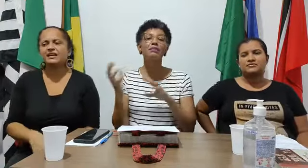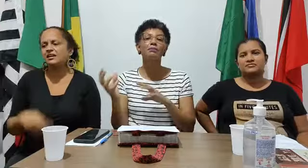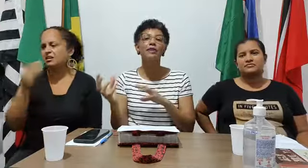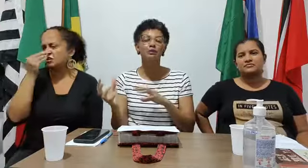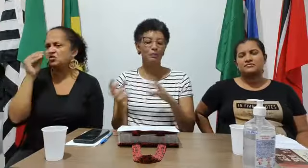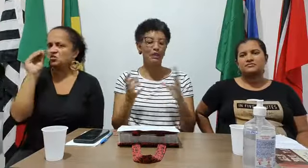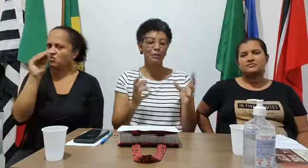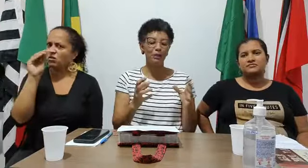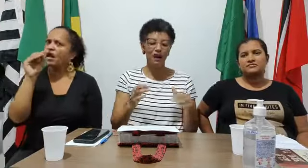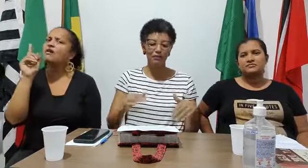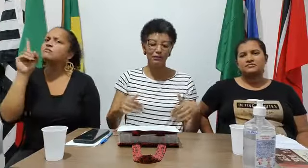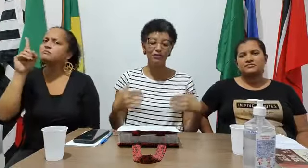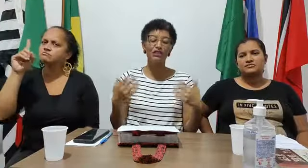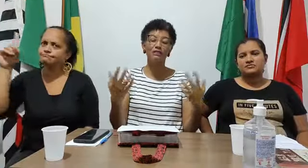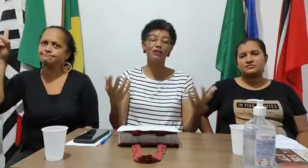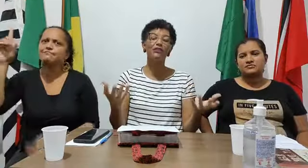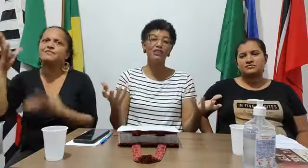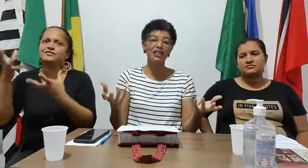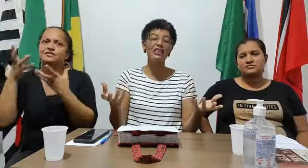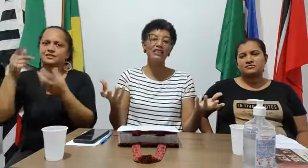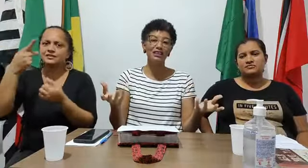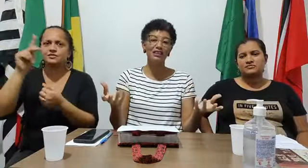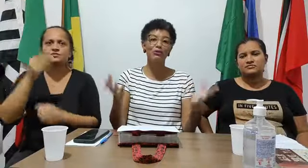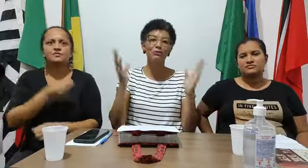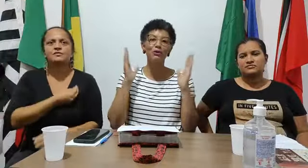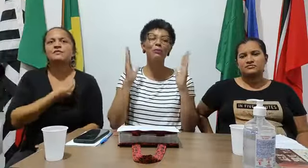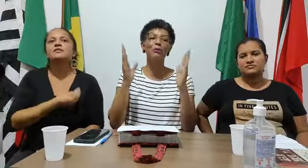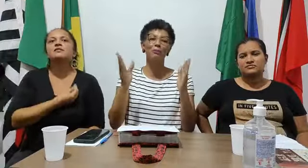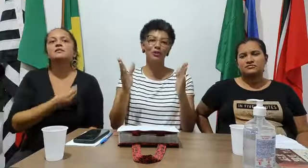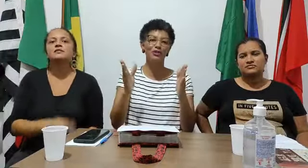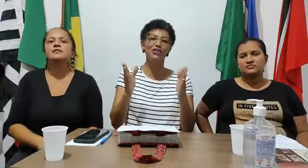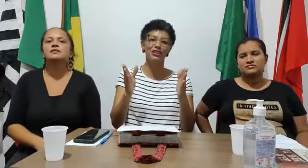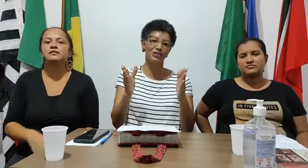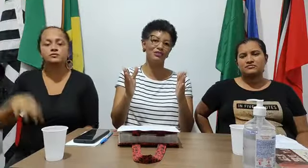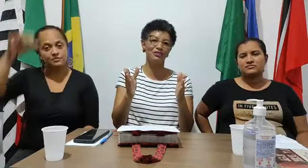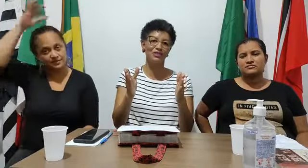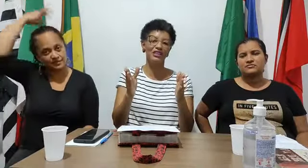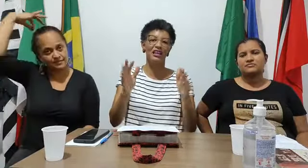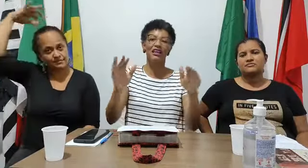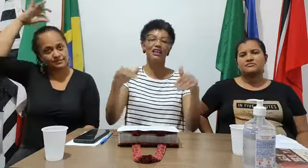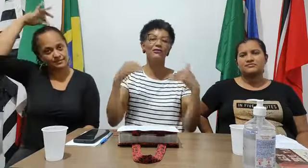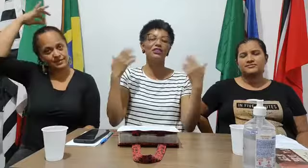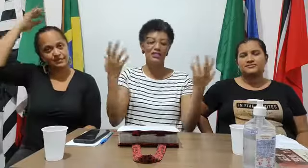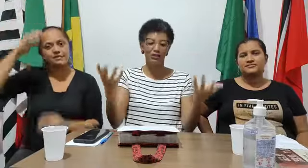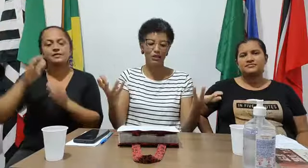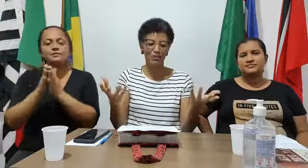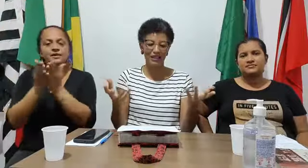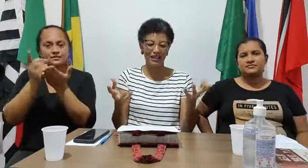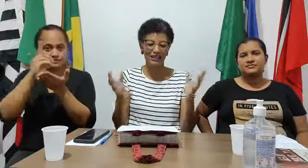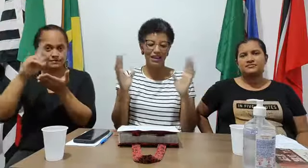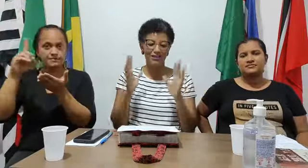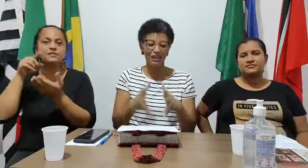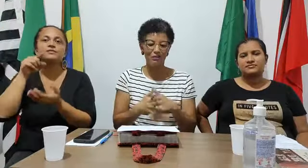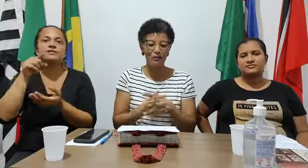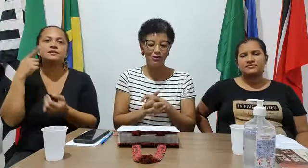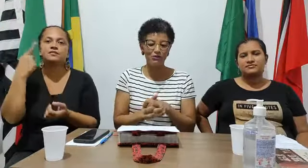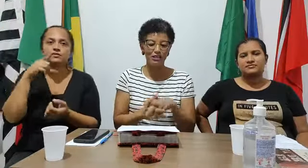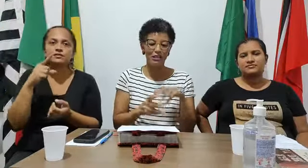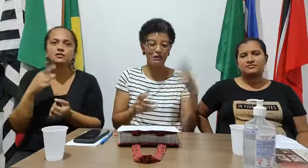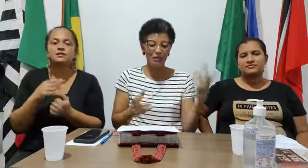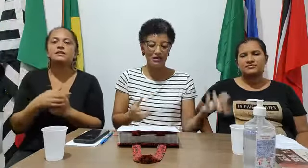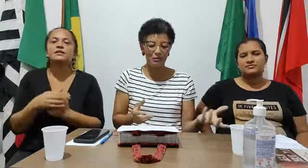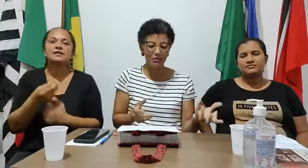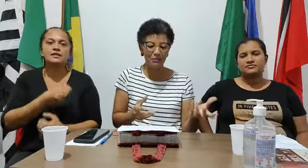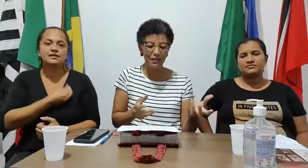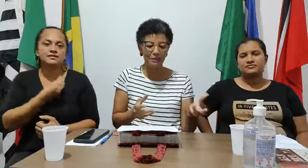pelo Espírito e pela palavra, você vai conseguir sim cumprir o propósito de Deus na sua vida e influenciar outras mulheres. Eu quero falar mais um